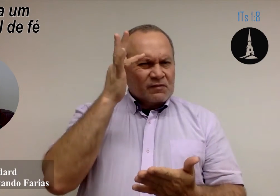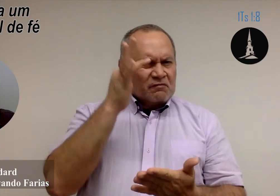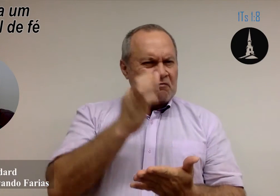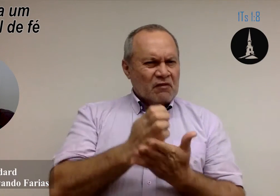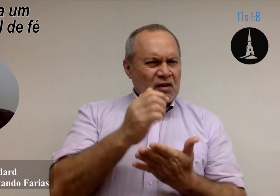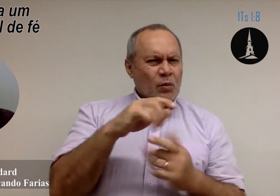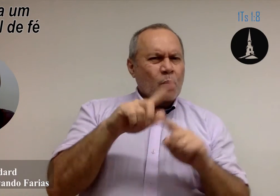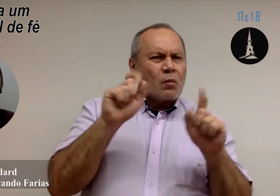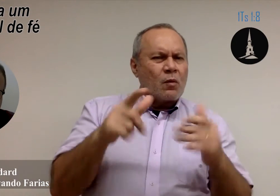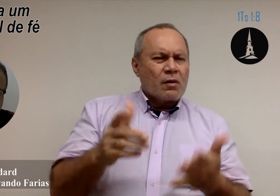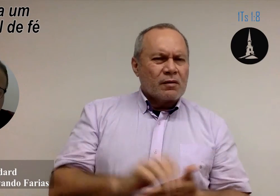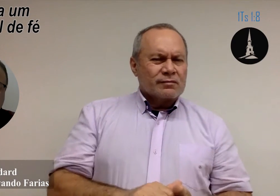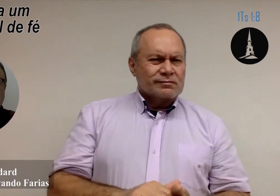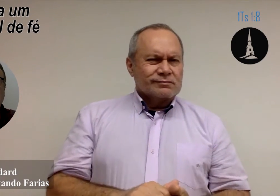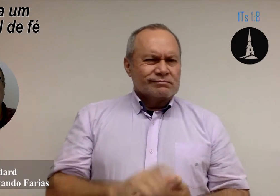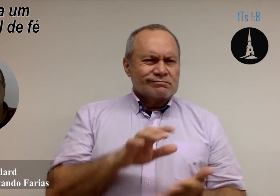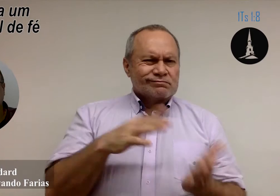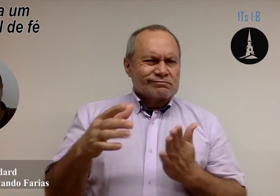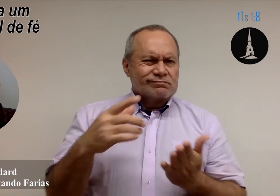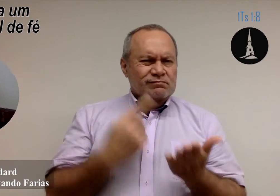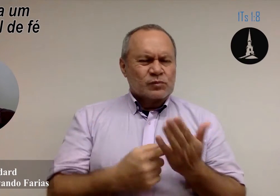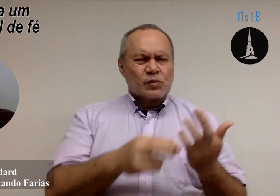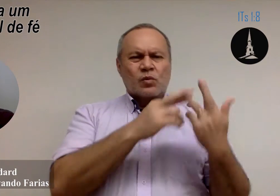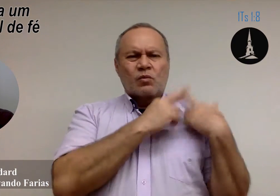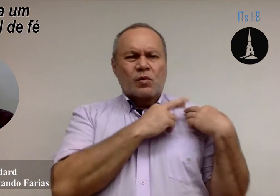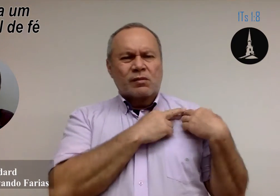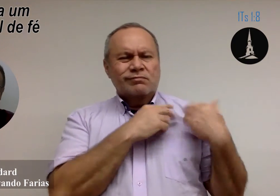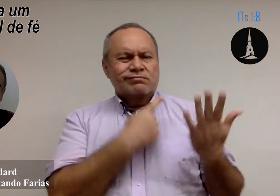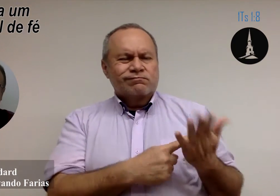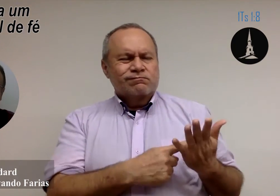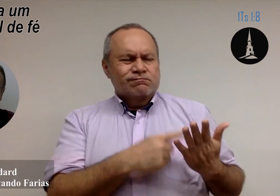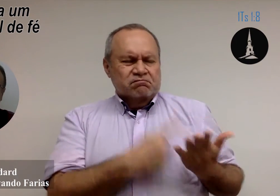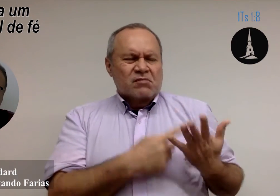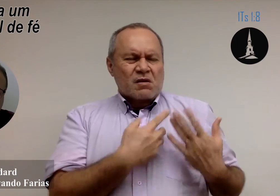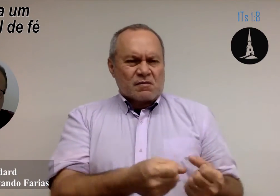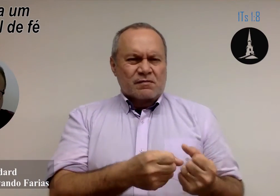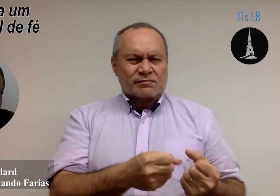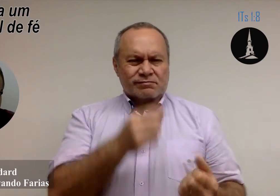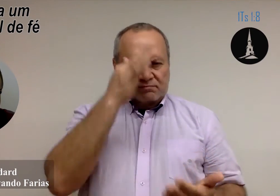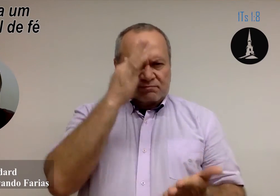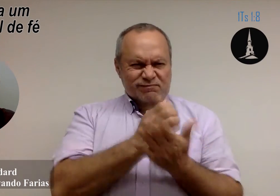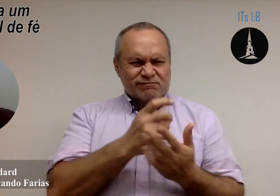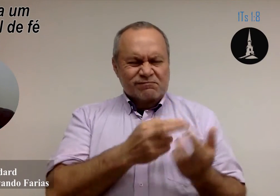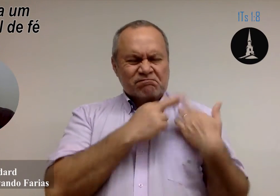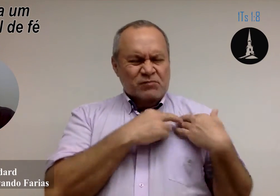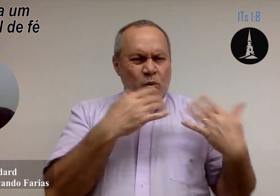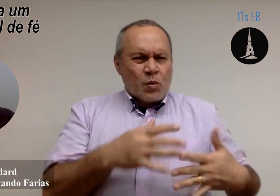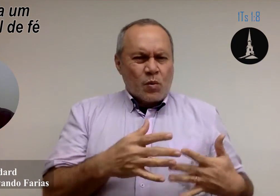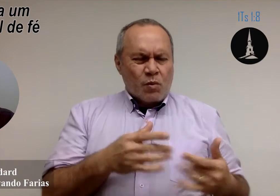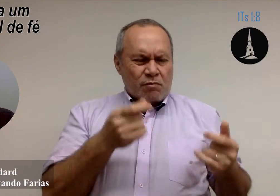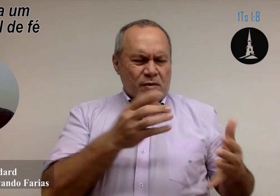essa? Uma fé que os levou a assumir os compromissos que a fé requer. Uma fé que os levou